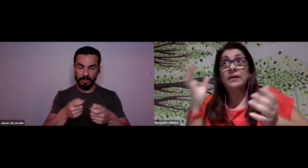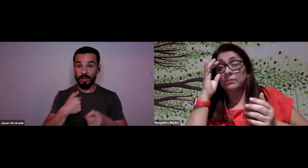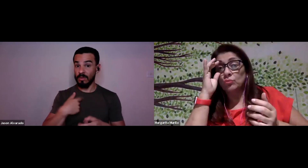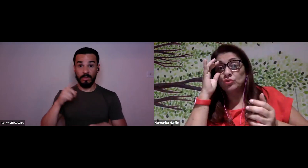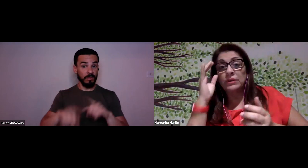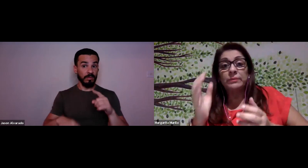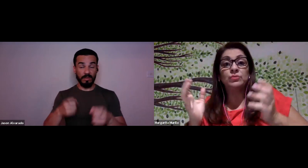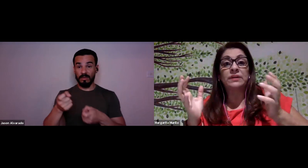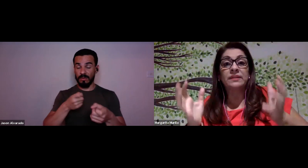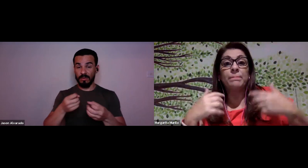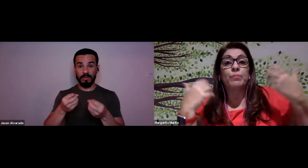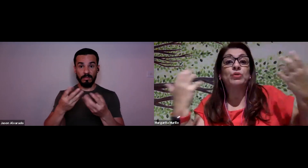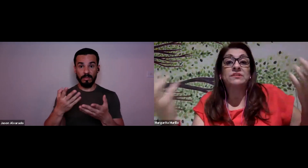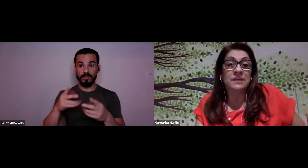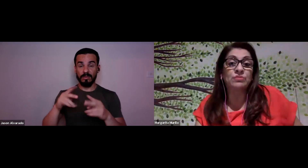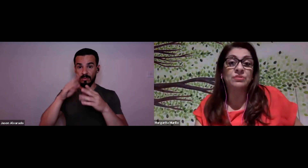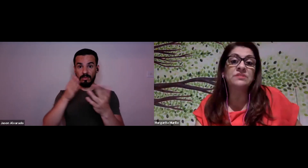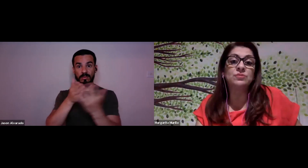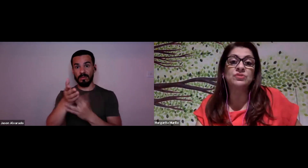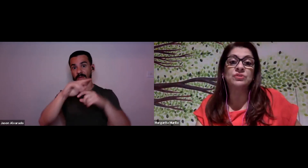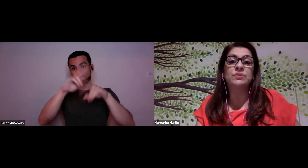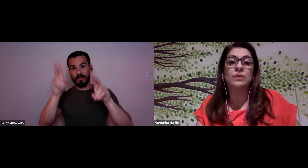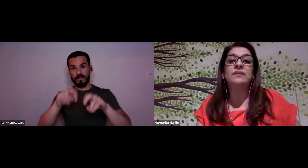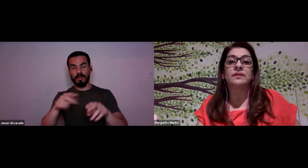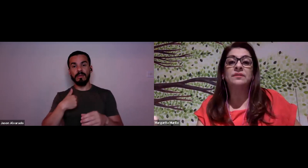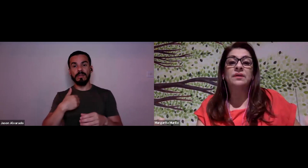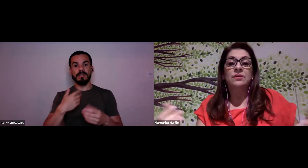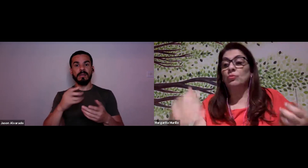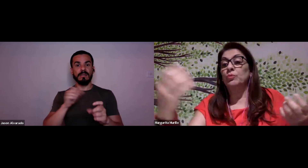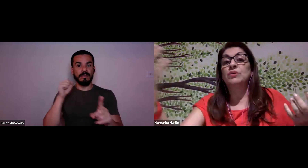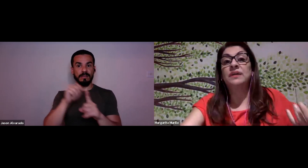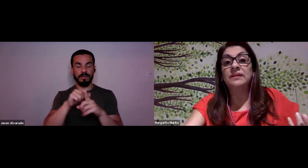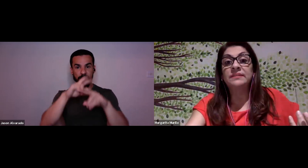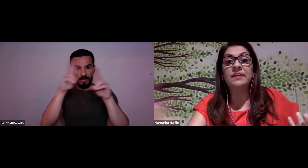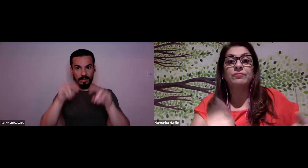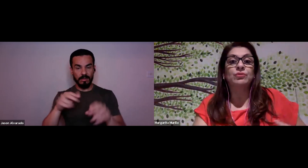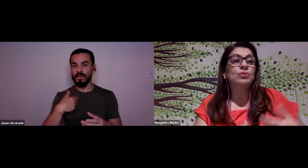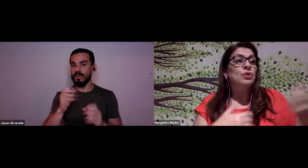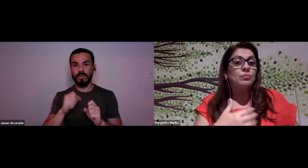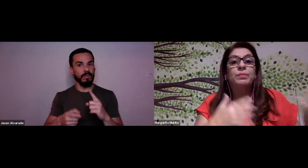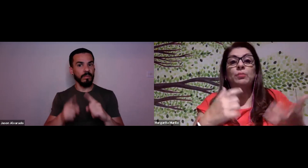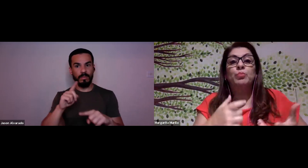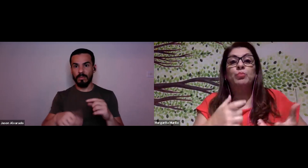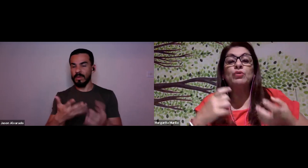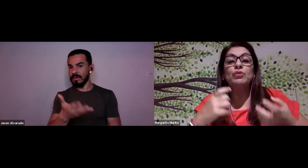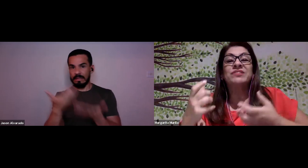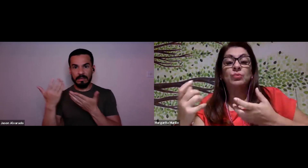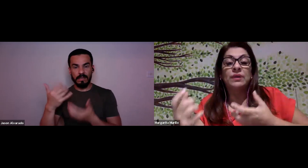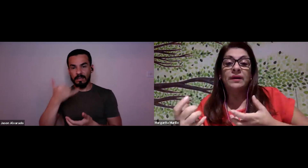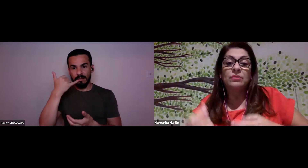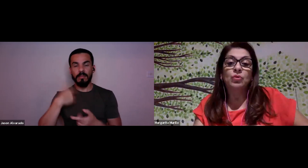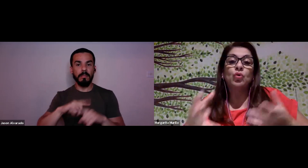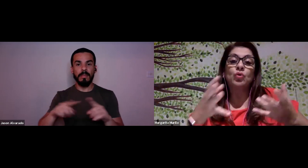puedo regular mucho de la virtualidad porque estamos en una situación de virtualidad no puedo quitarle el teléfono pero puedo